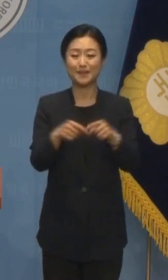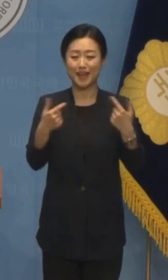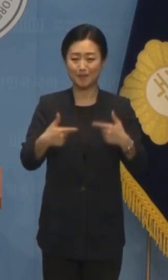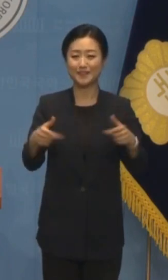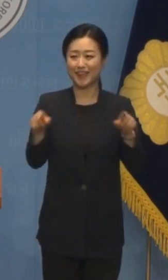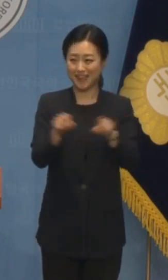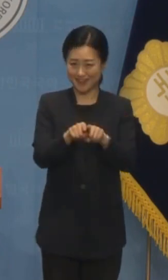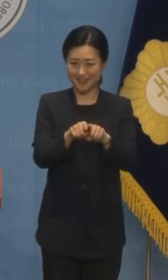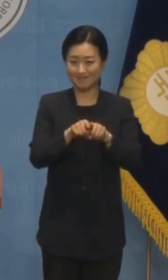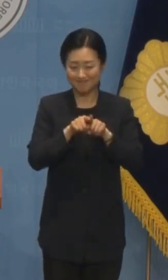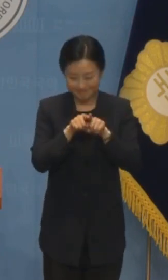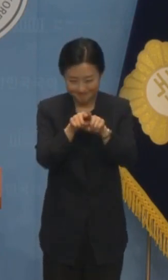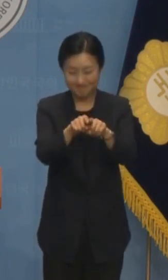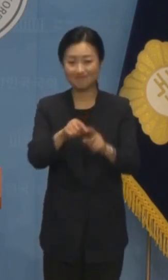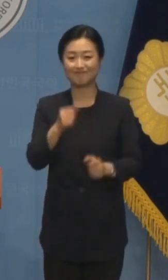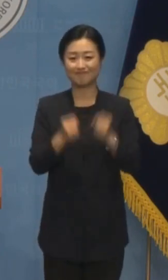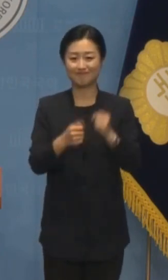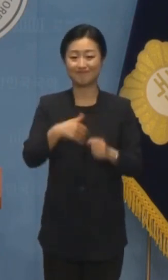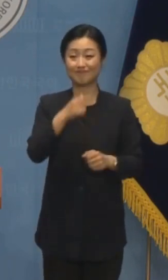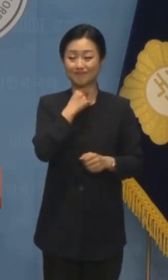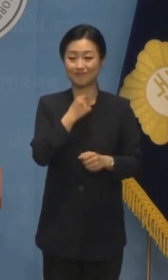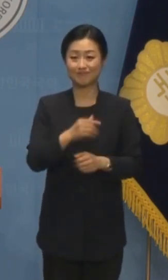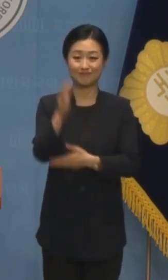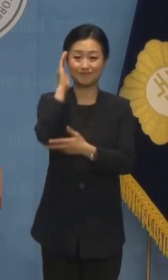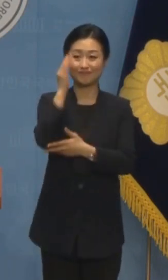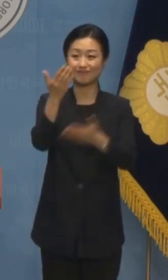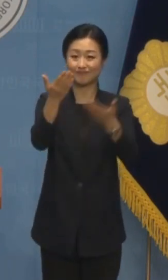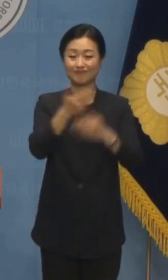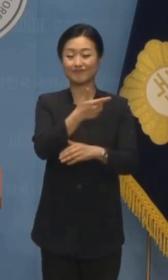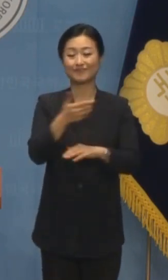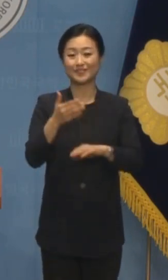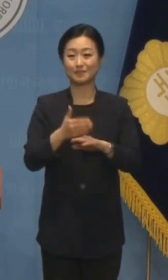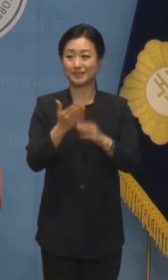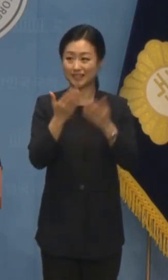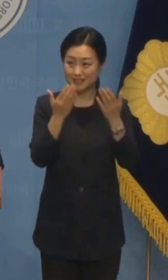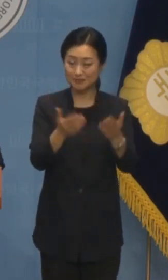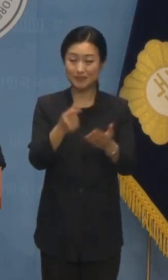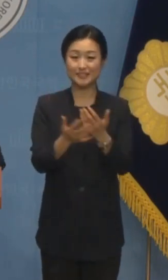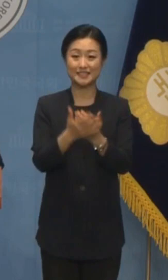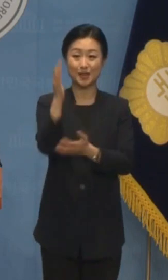함께 호흡하면서 뛰겠습니다. 긴 시간 들어주셔서 감사하고요.